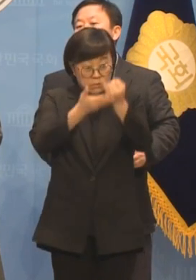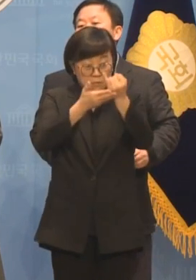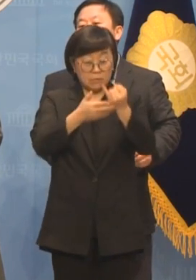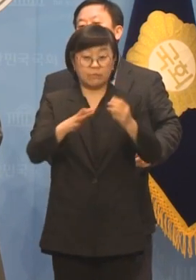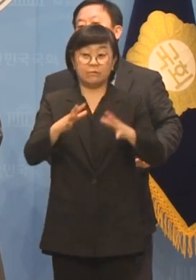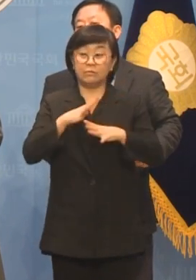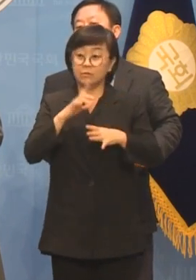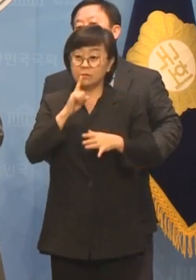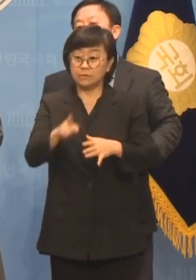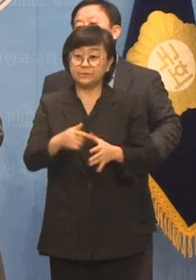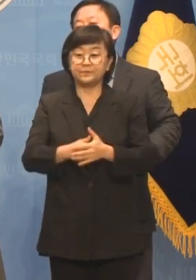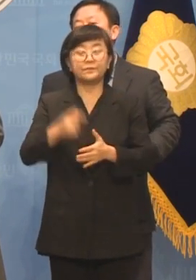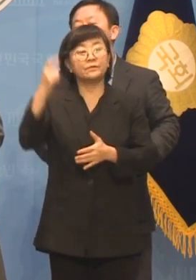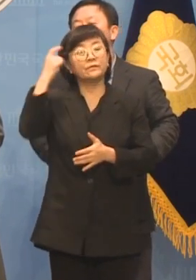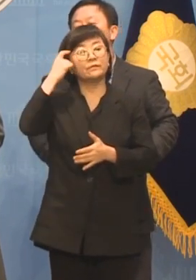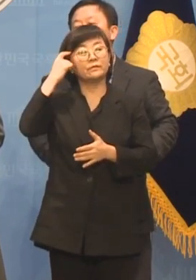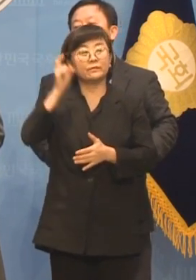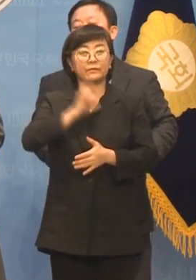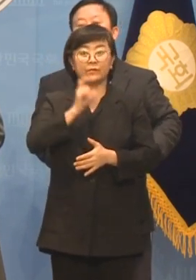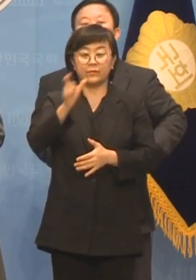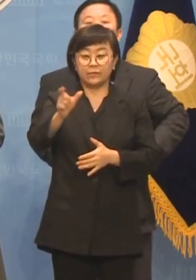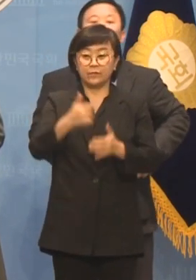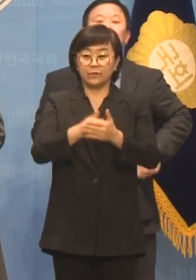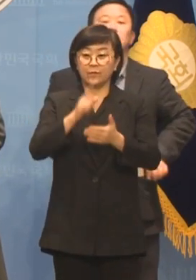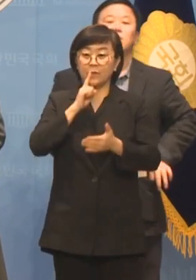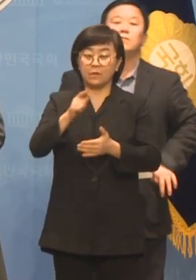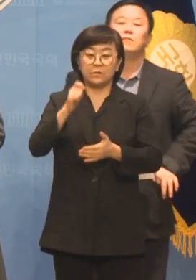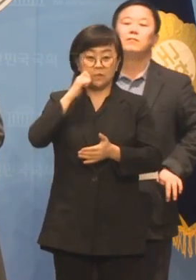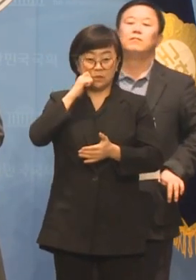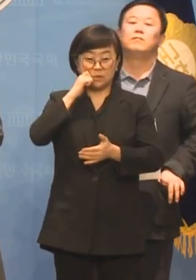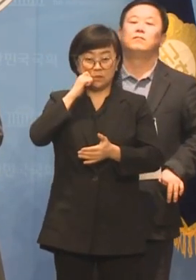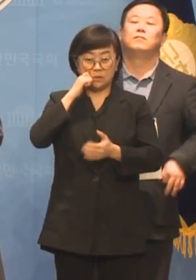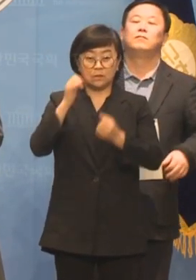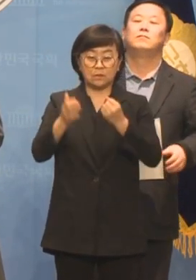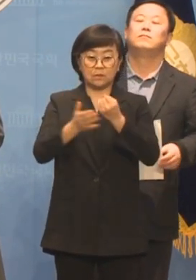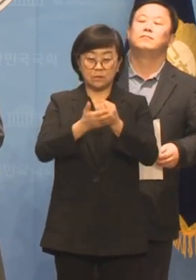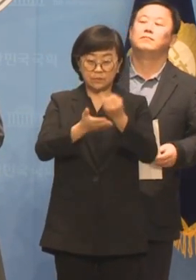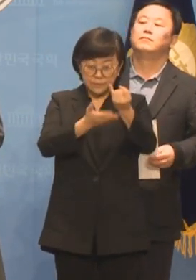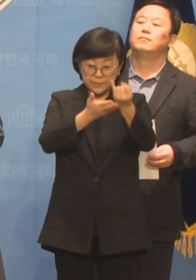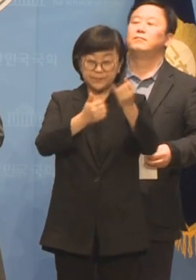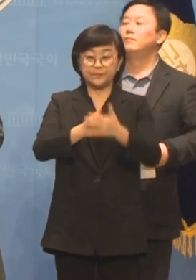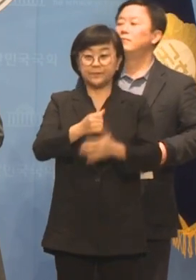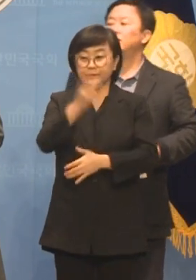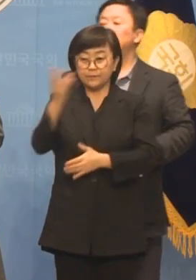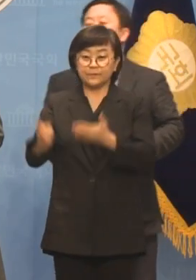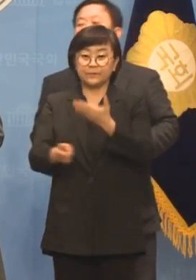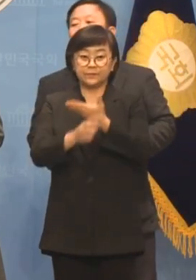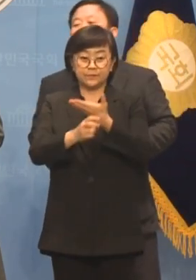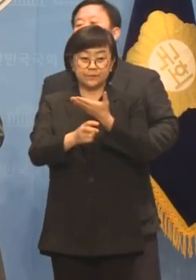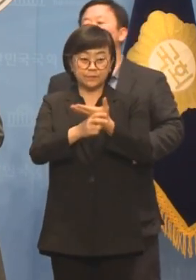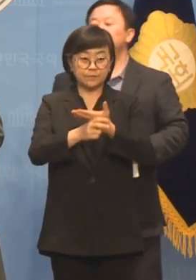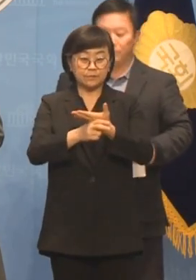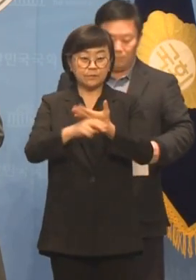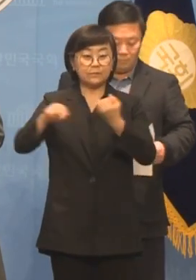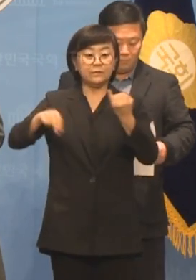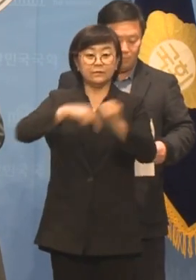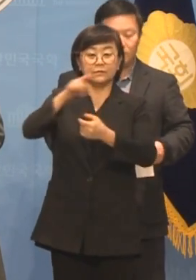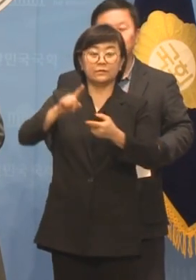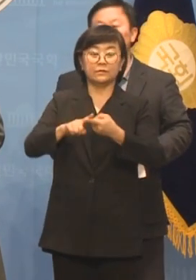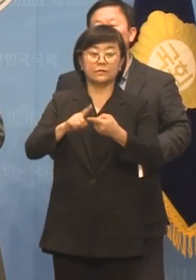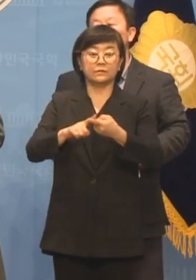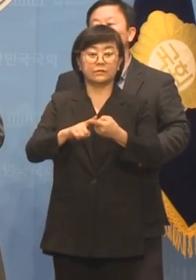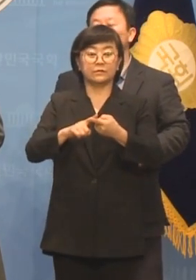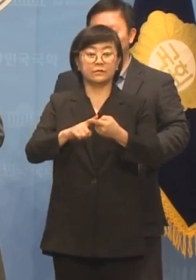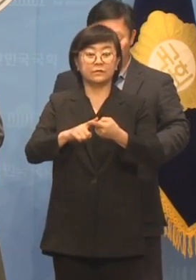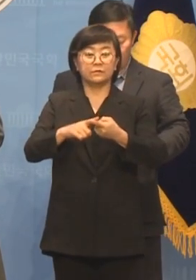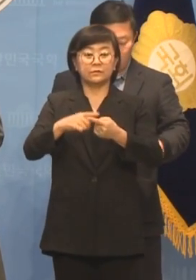무섭습니까? 왜 그분 이름에 아무도 거론을 하지 못하고 그분의 여러 가지 불법적인 정황들에 대해서 다